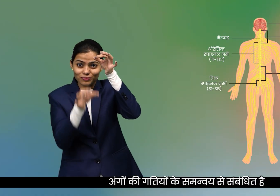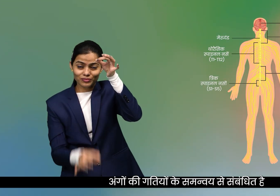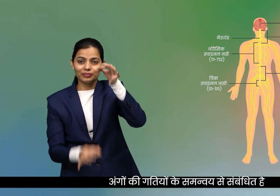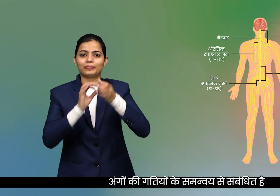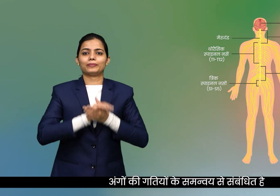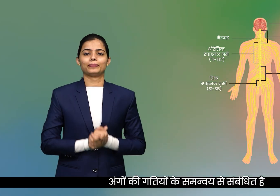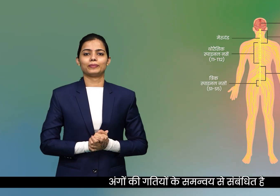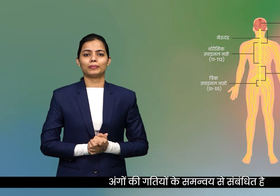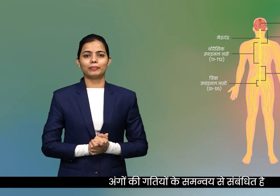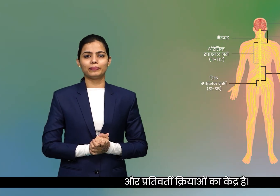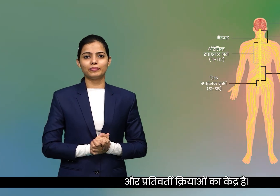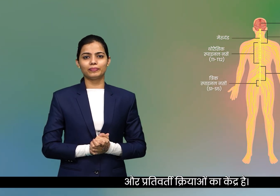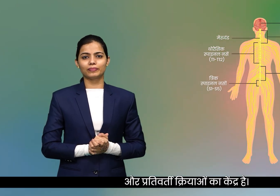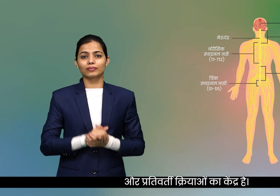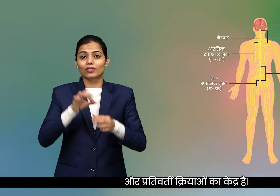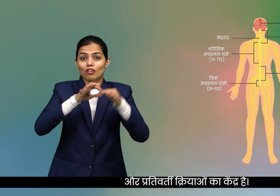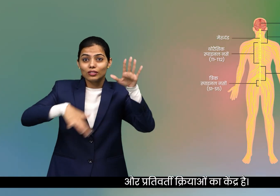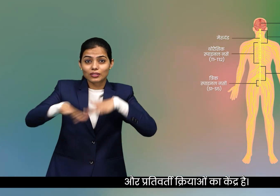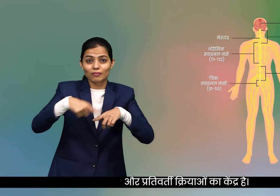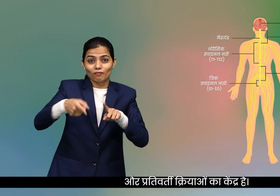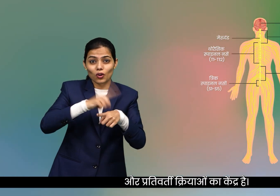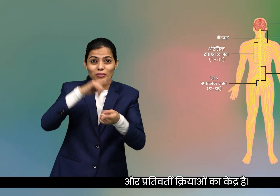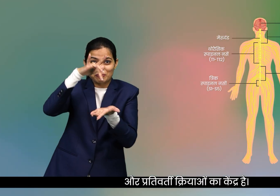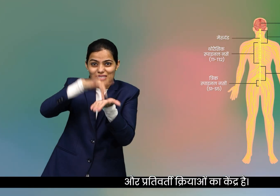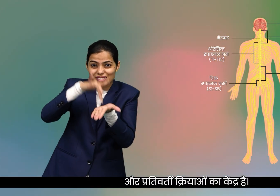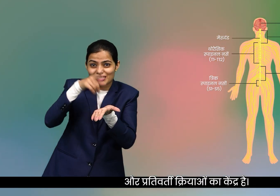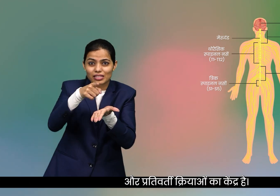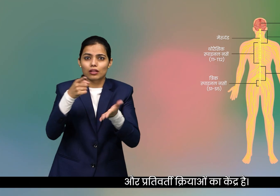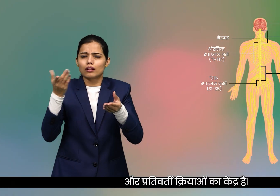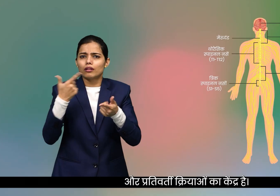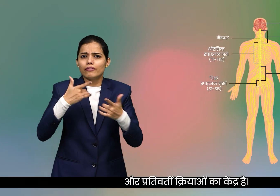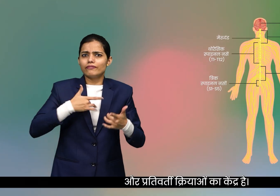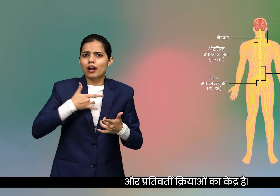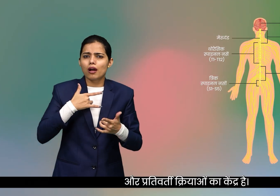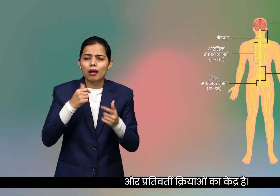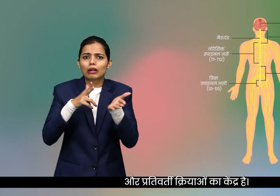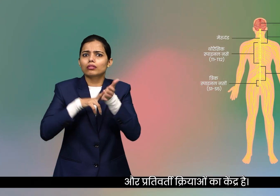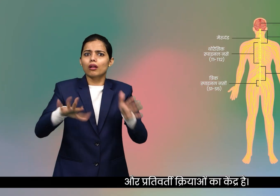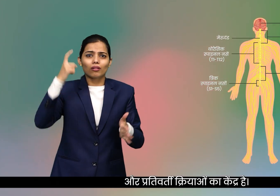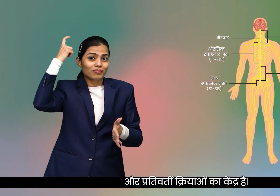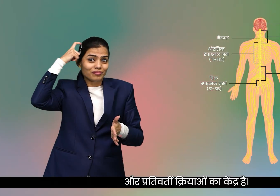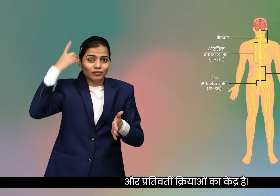से संबंधित है और प्रतिवर्ती क्रियाओं का केंद्र है।